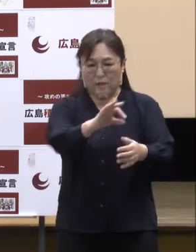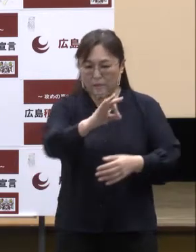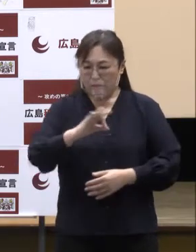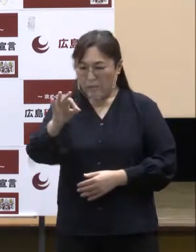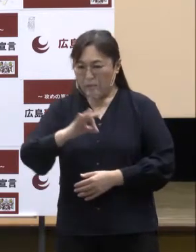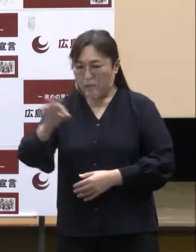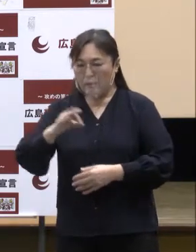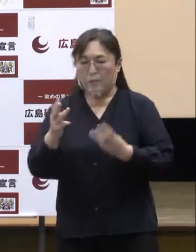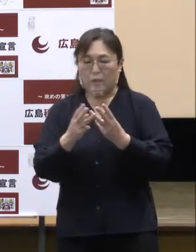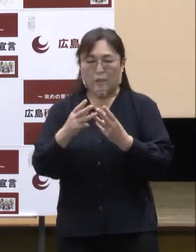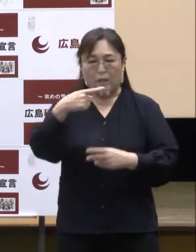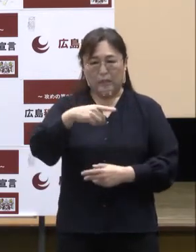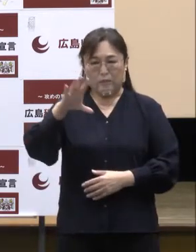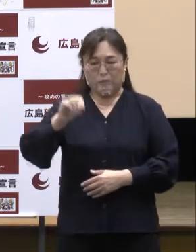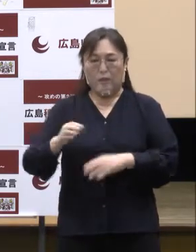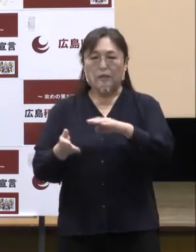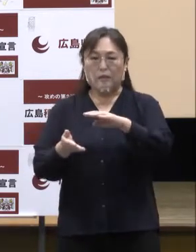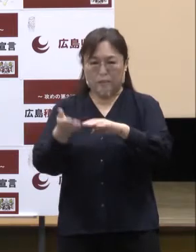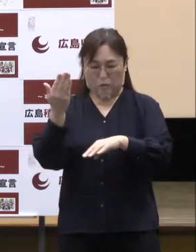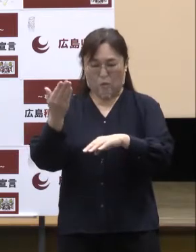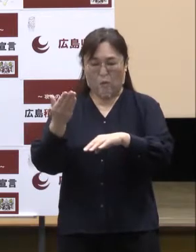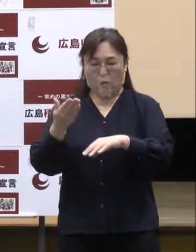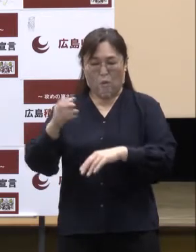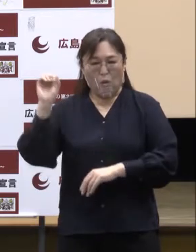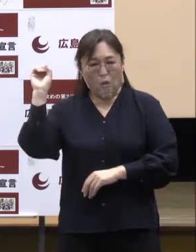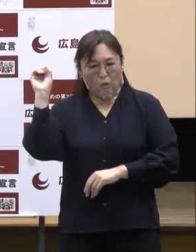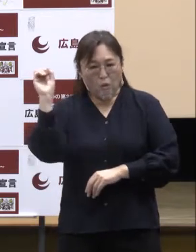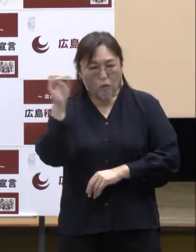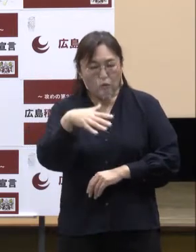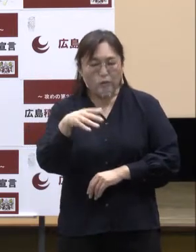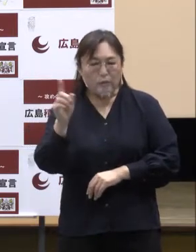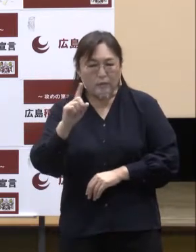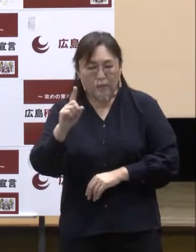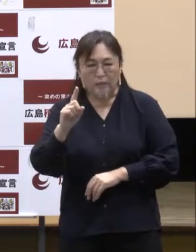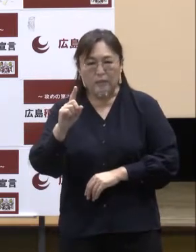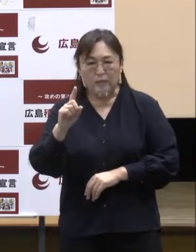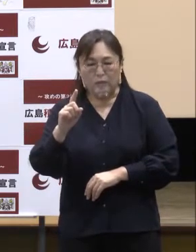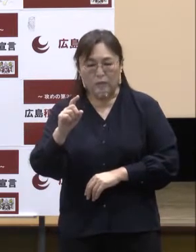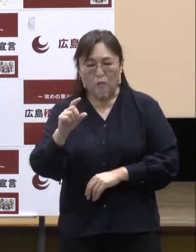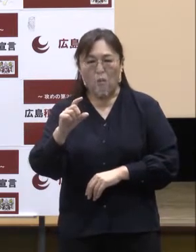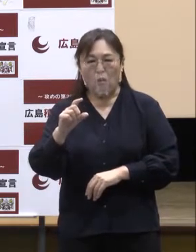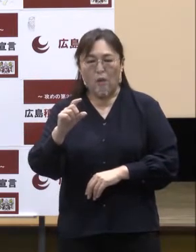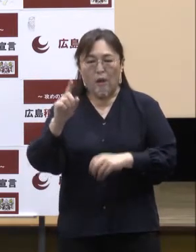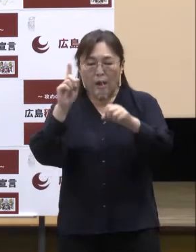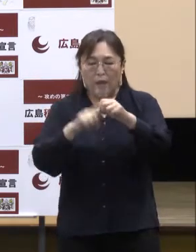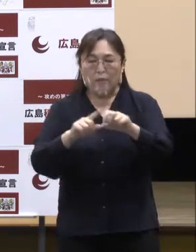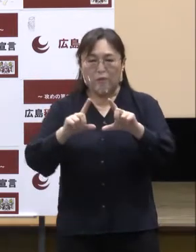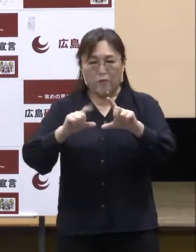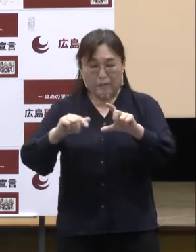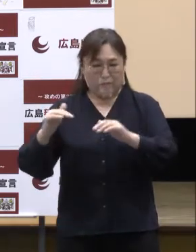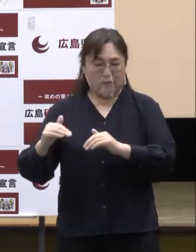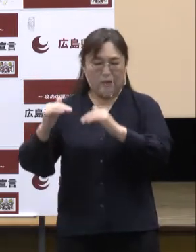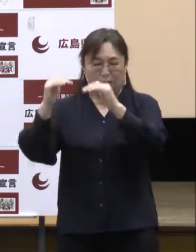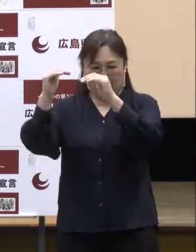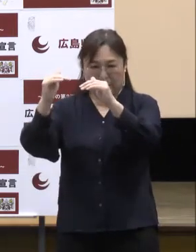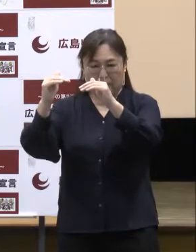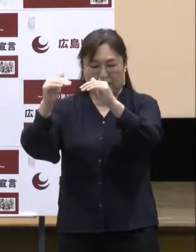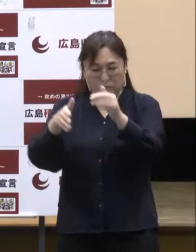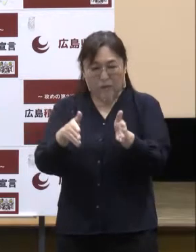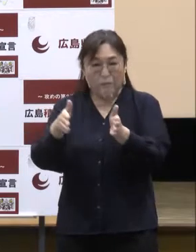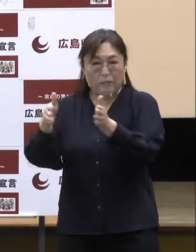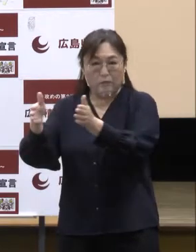。で精度の高い配球予測 AI であるとか、あるいはその、それとは別にですね、